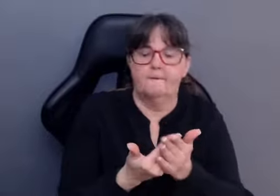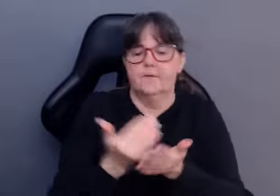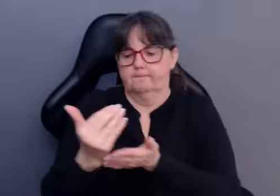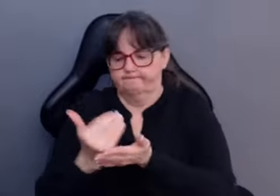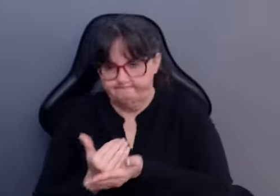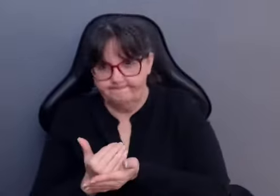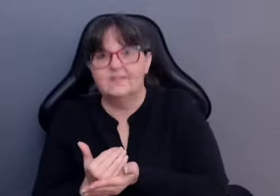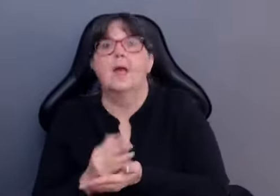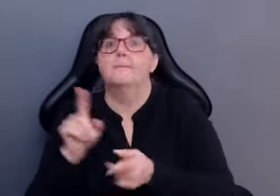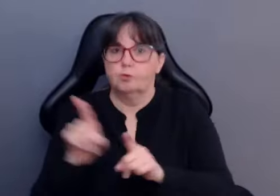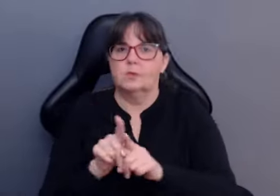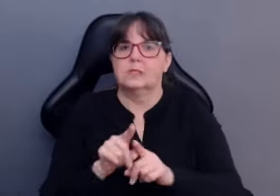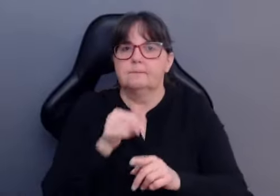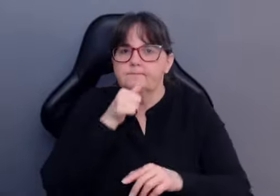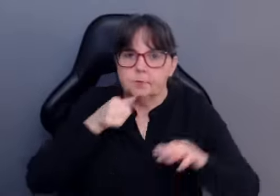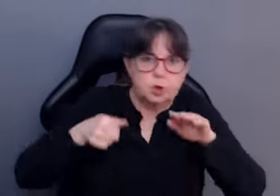tel vote est demandé.